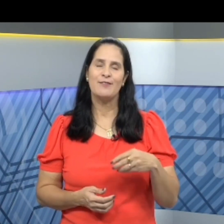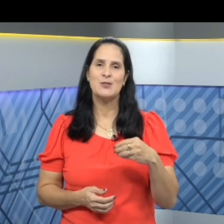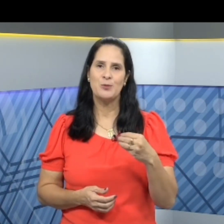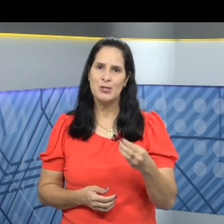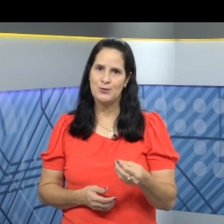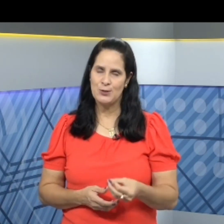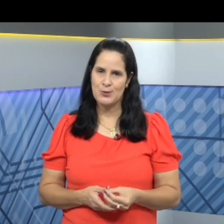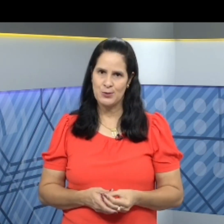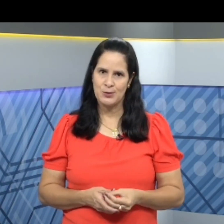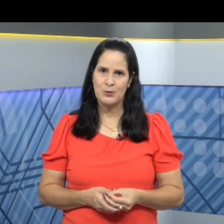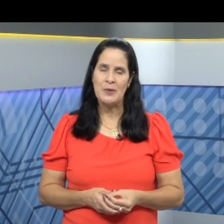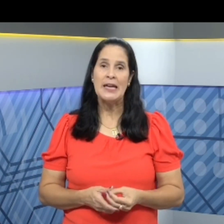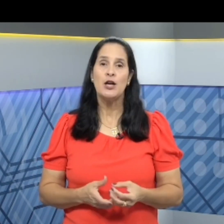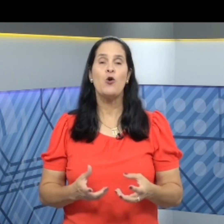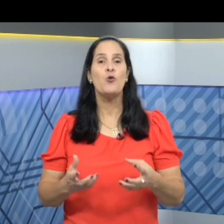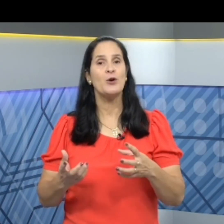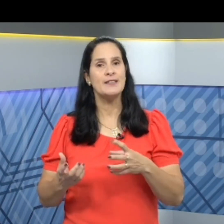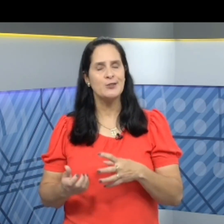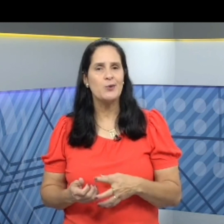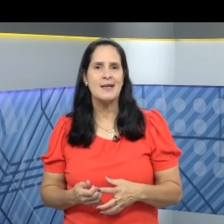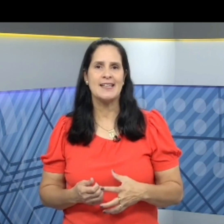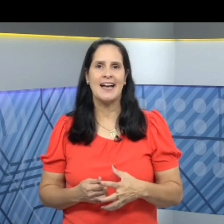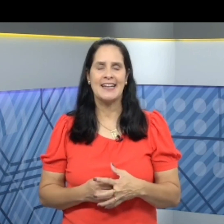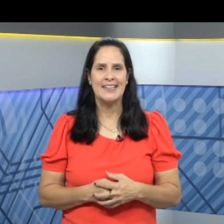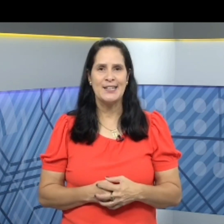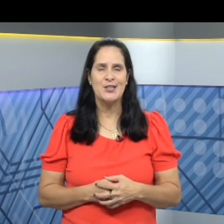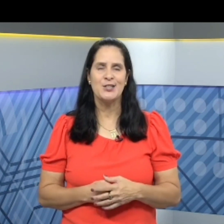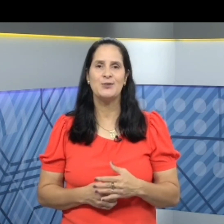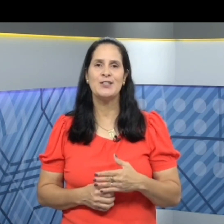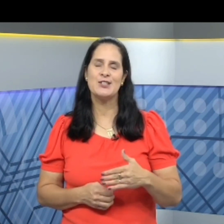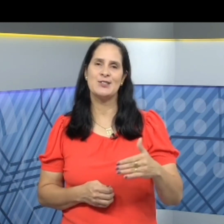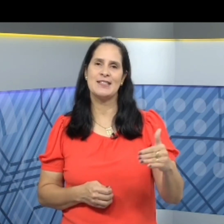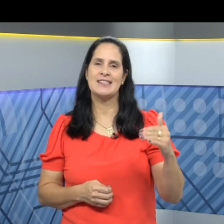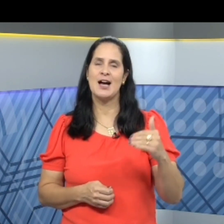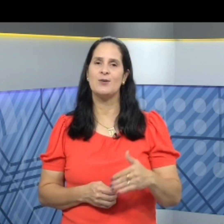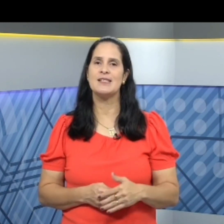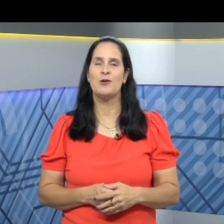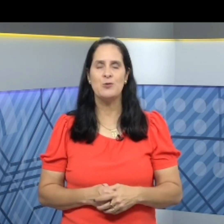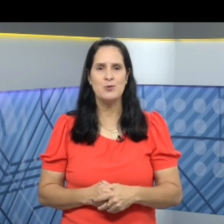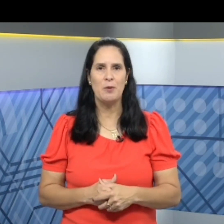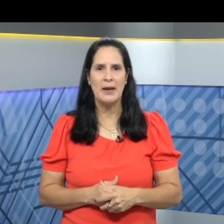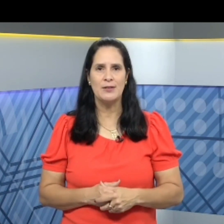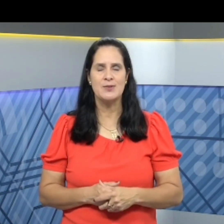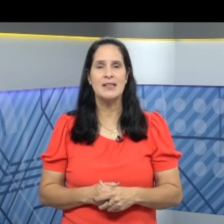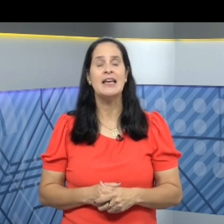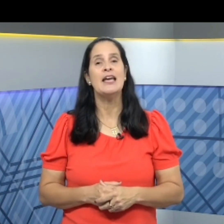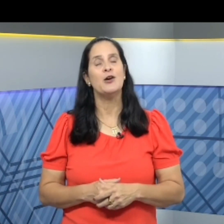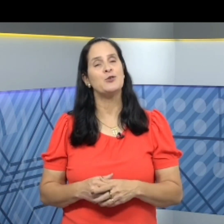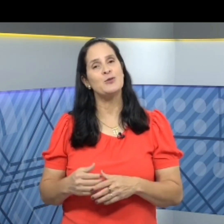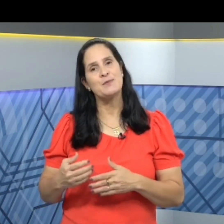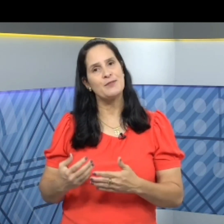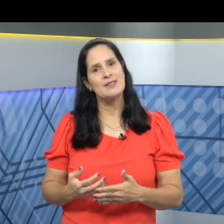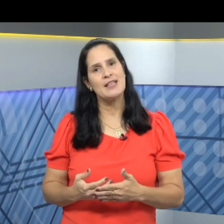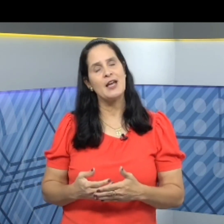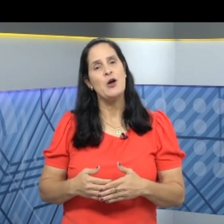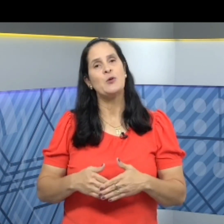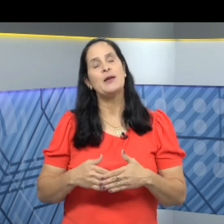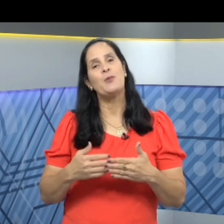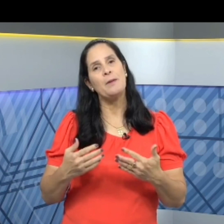sobre o indivíduo surdo. Concordando com essa característica, durante as nossas aulas, em alguns momentos, eu trouxe para você o